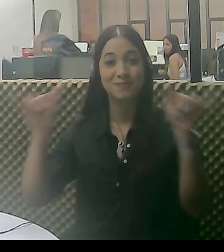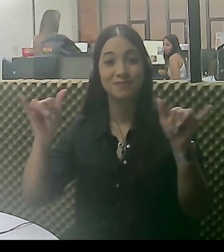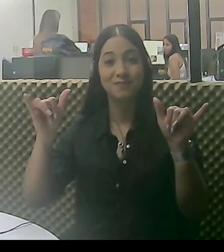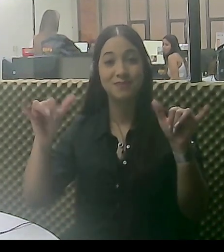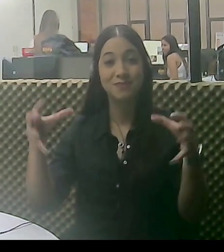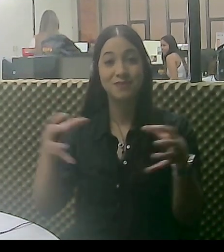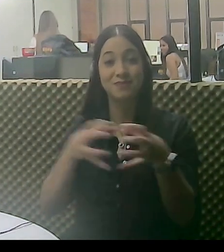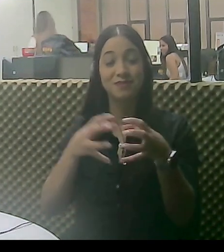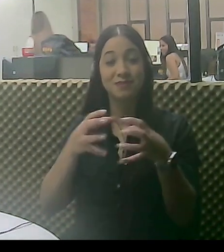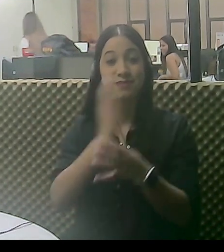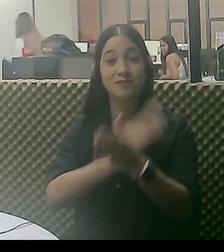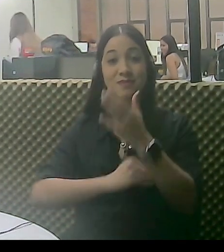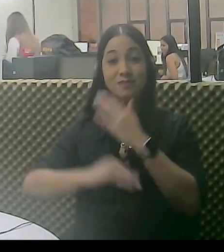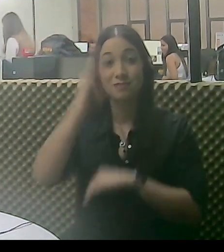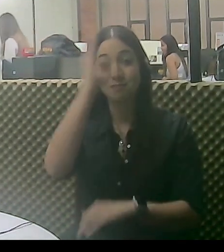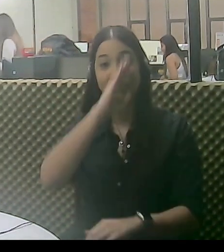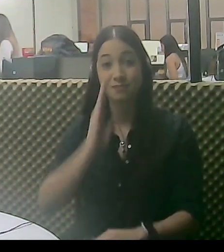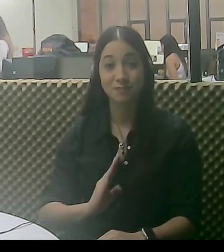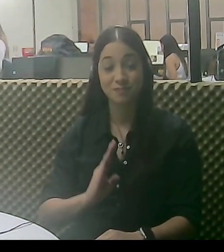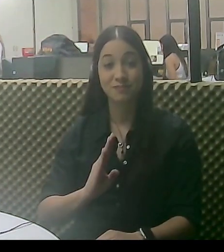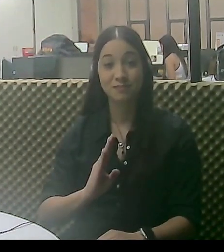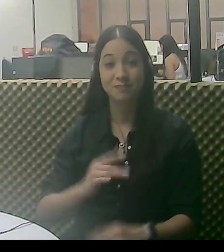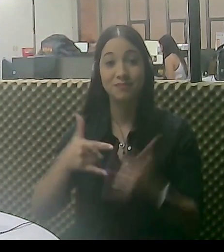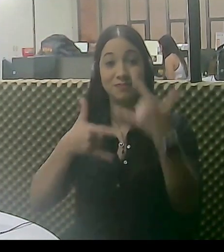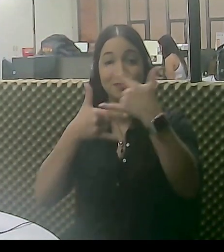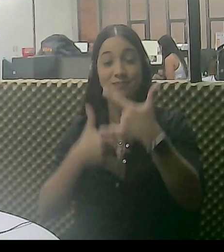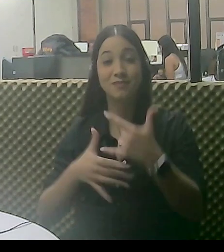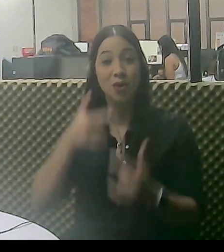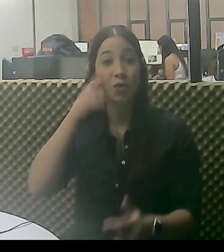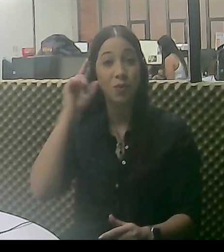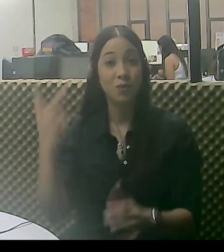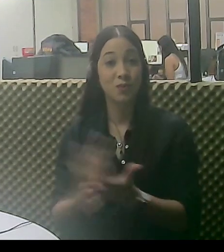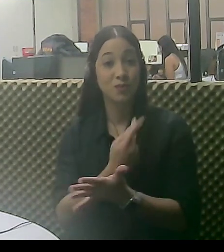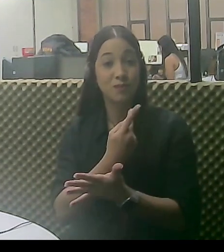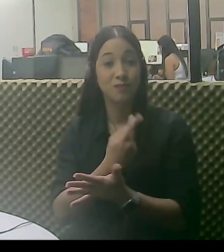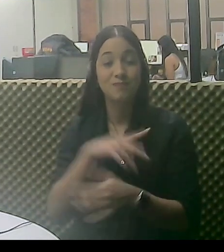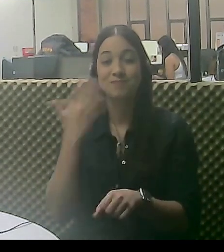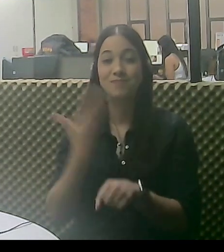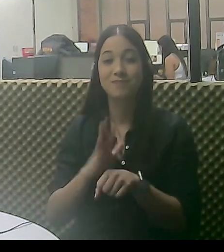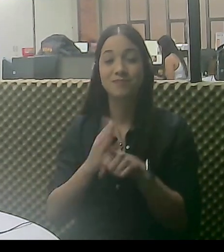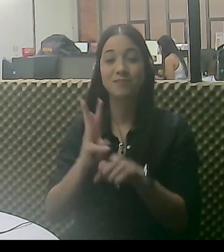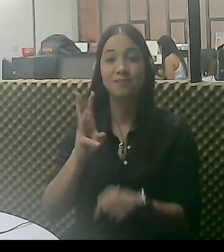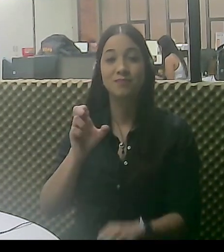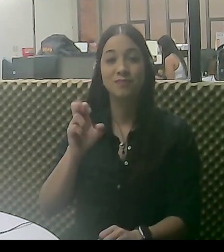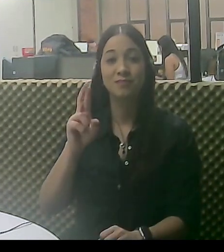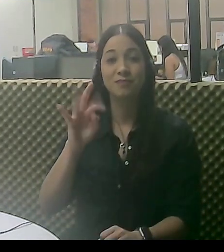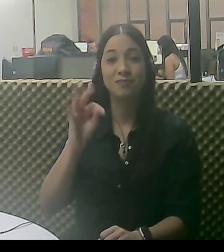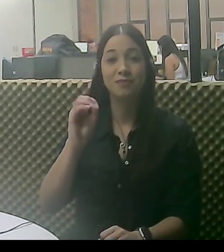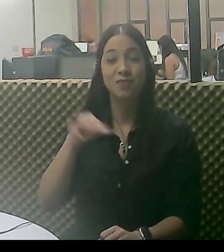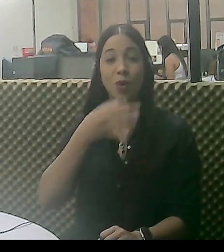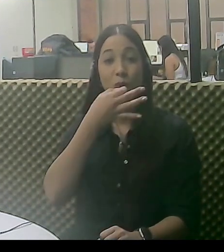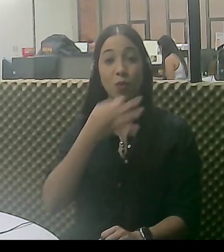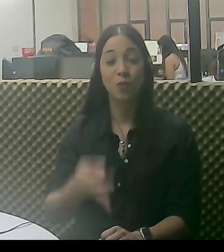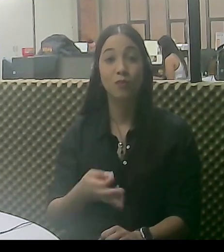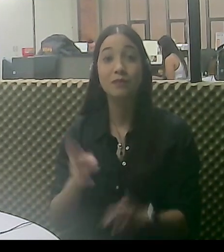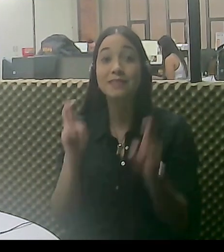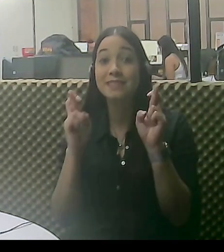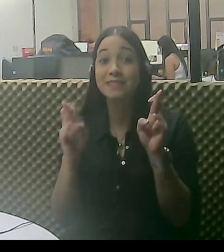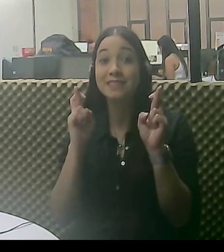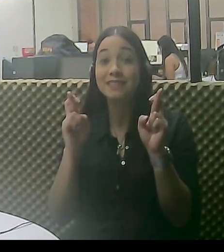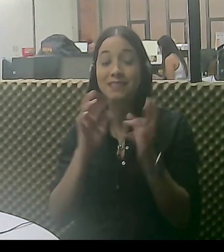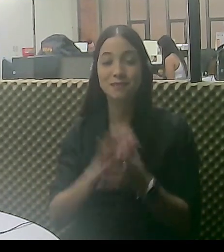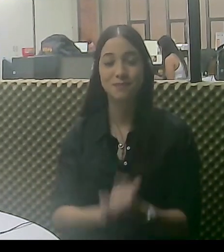pelo Comitê Paralímpico Brasileiro em live realizada ontem. O treinador Everton Santos comentou sobre a expectativa